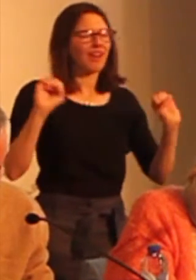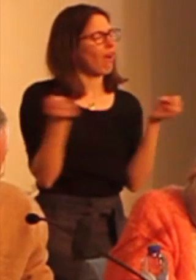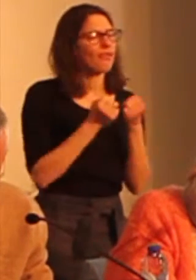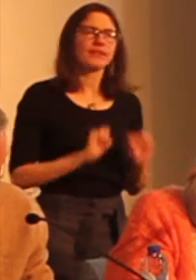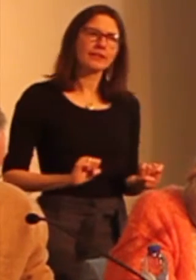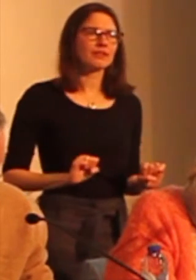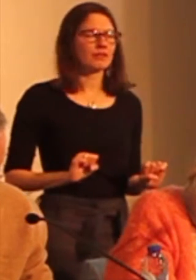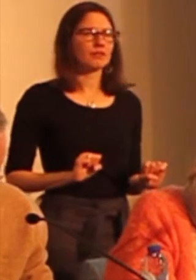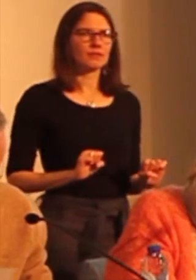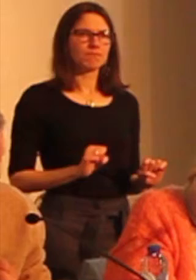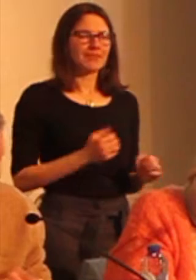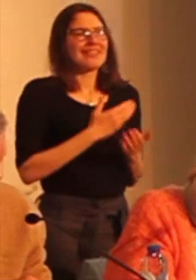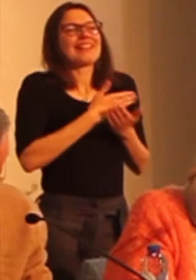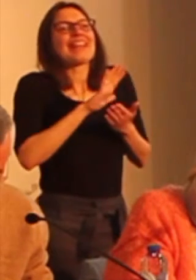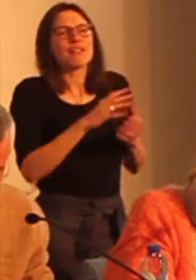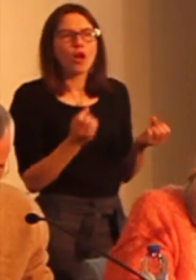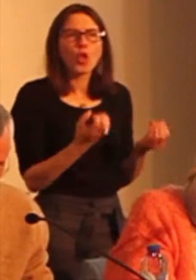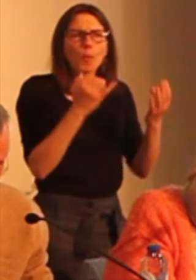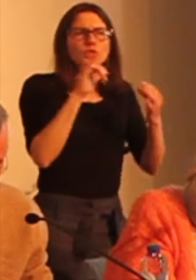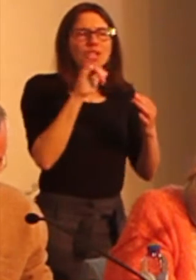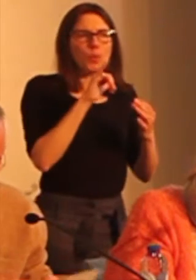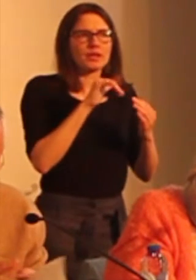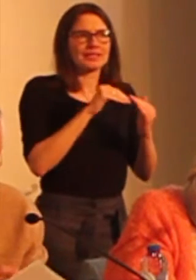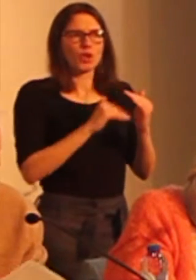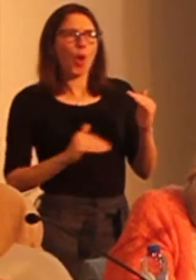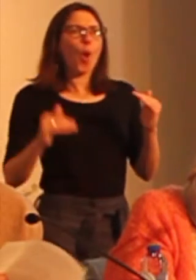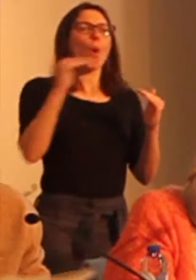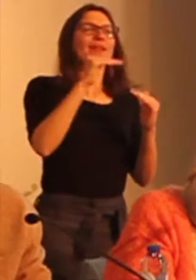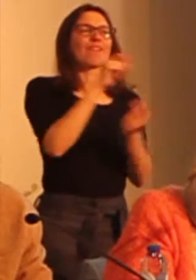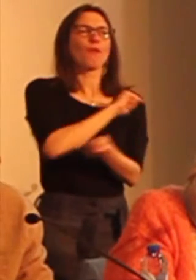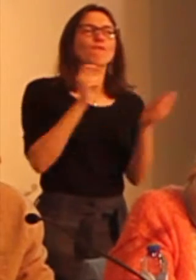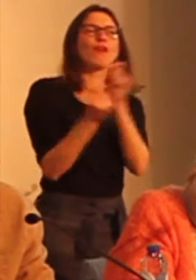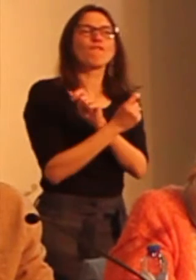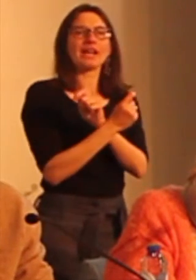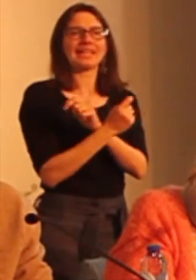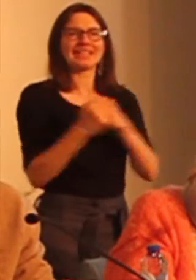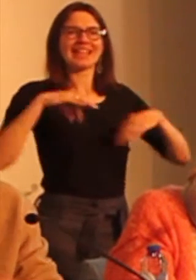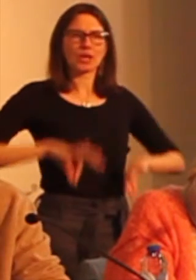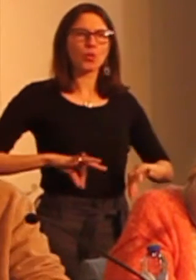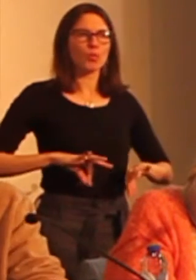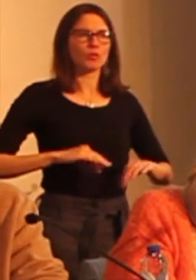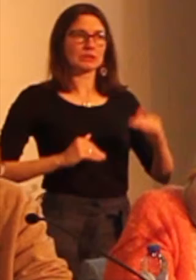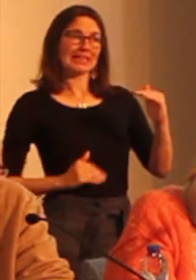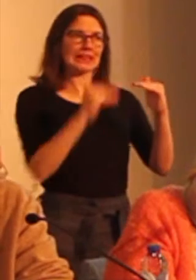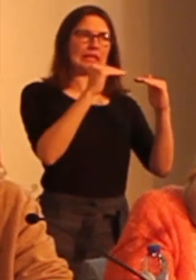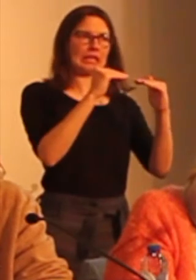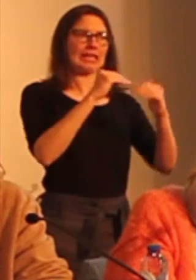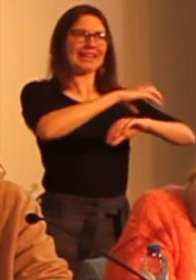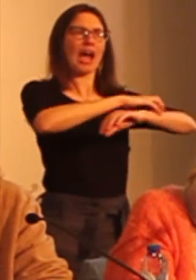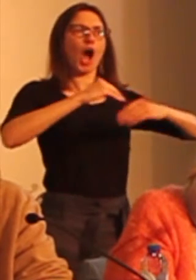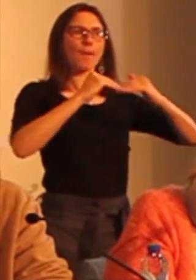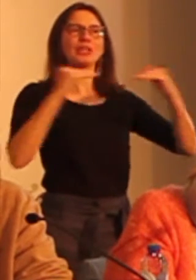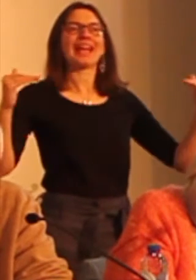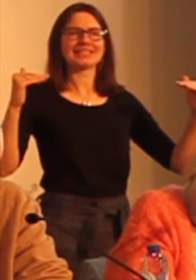En de oplossing, een deel van de oplossing ligt voor de hand, dat is het optrekken van die vervangingsinkomens tot boven de armoedegrens. En dat kan allemaal